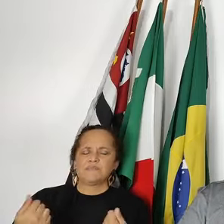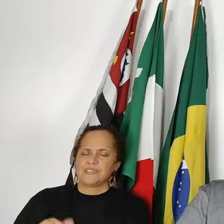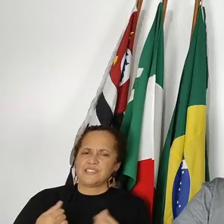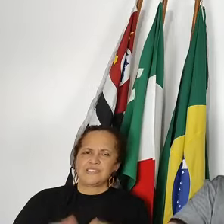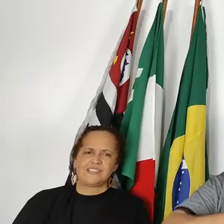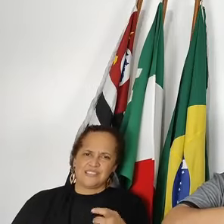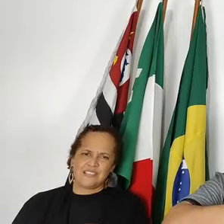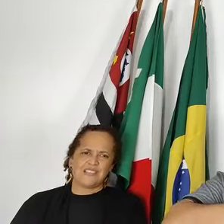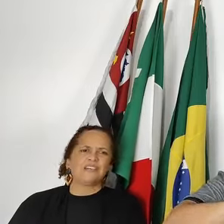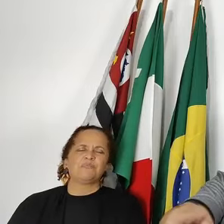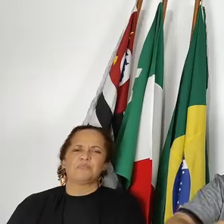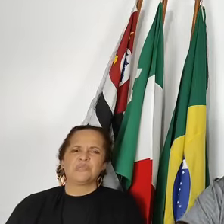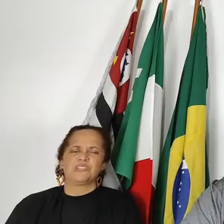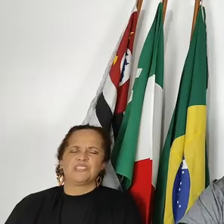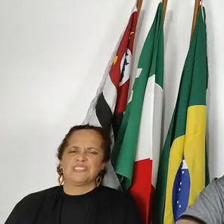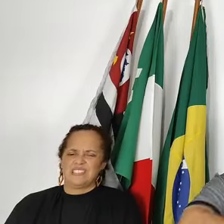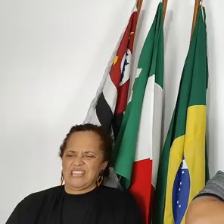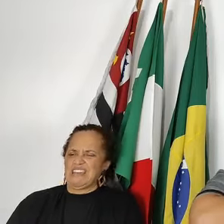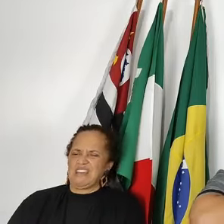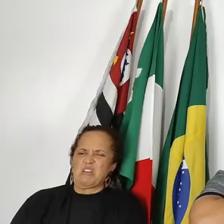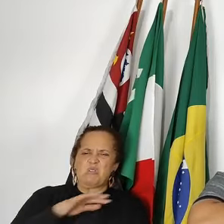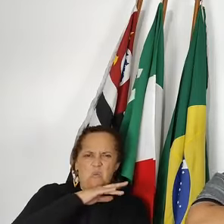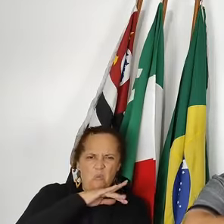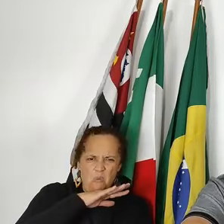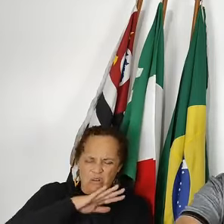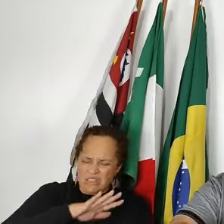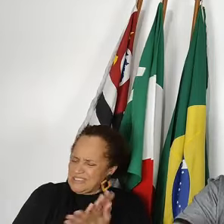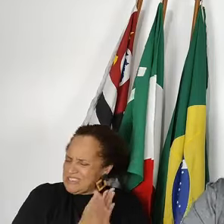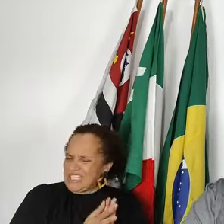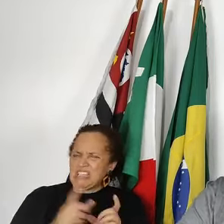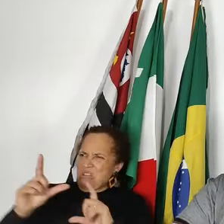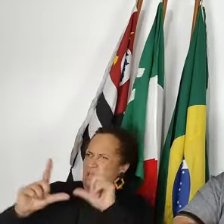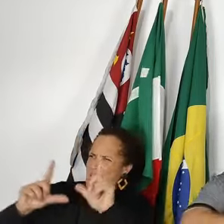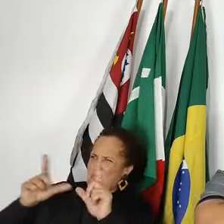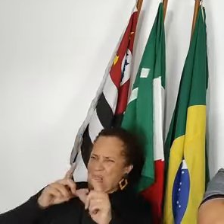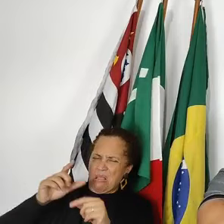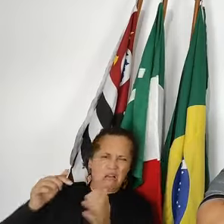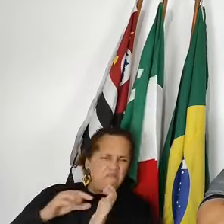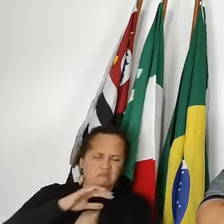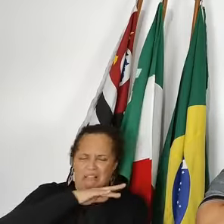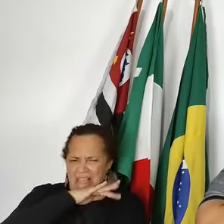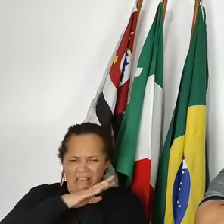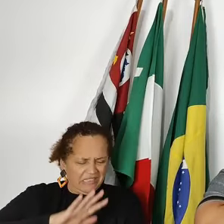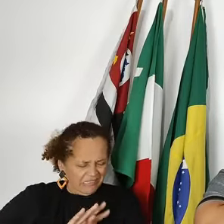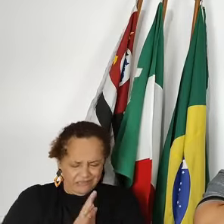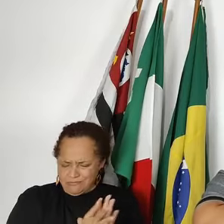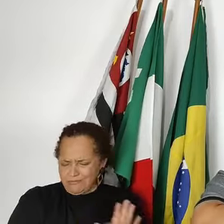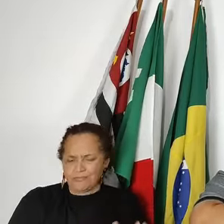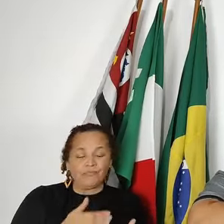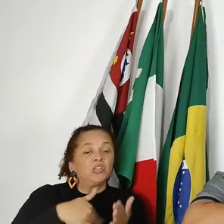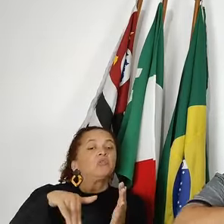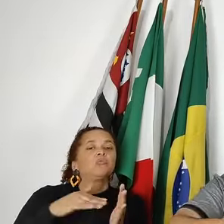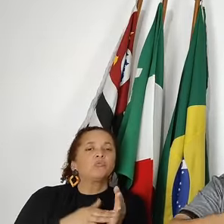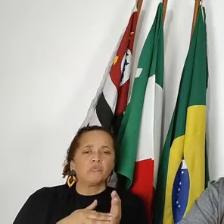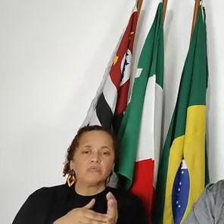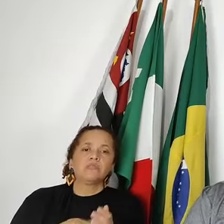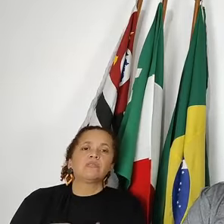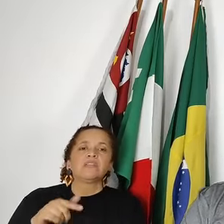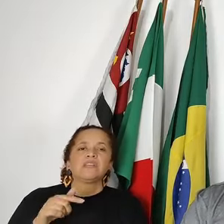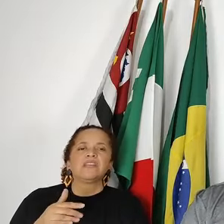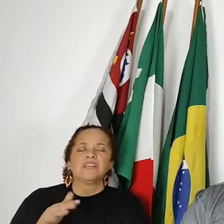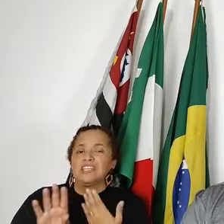nossas vidas as más notícias, os jornais sensacionalistas, tudo aquilo que tem tirado a